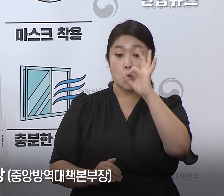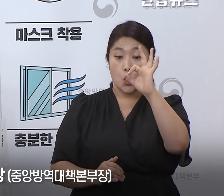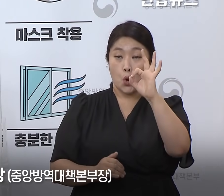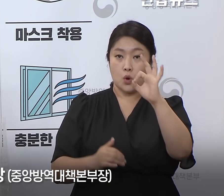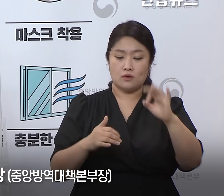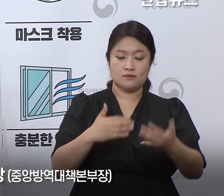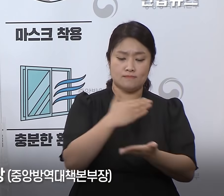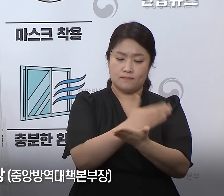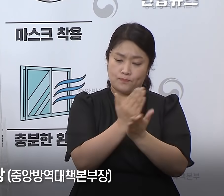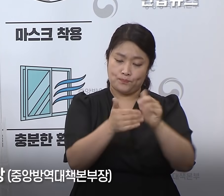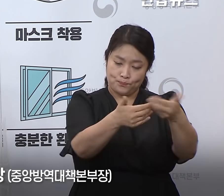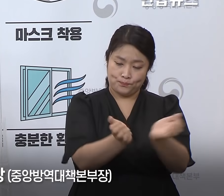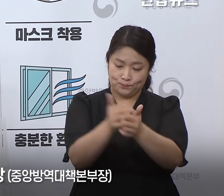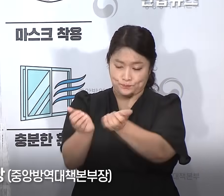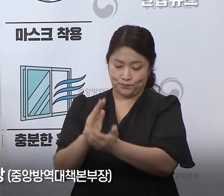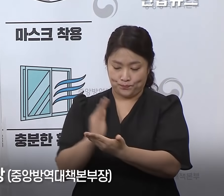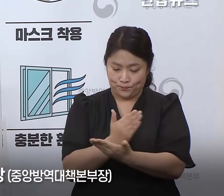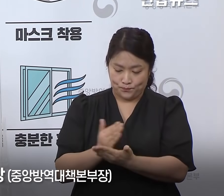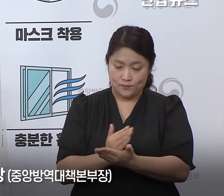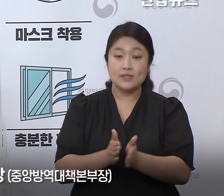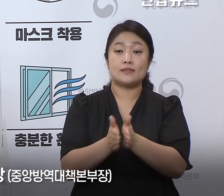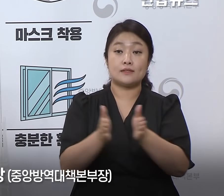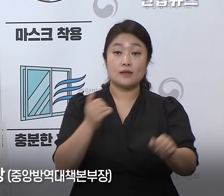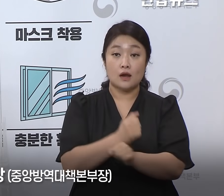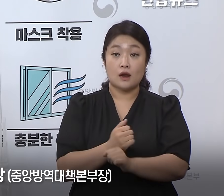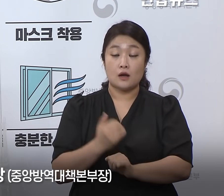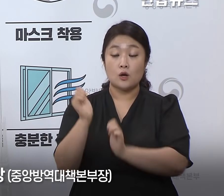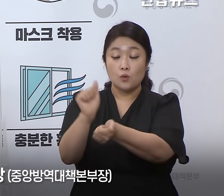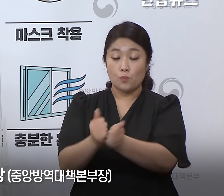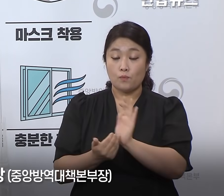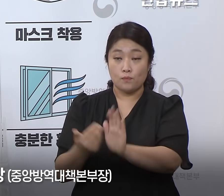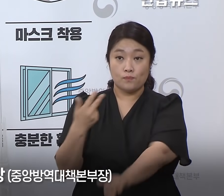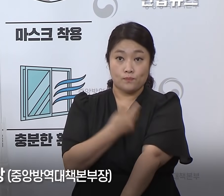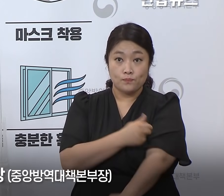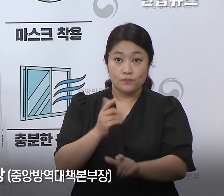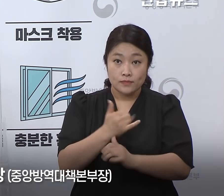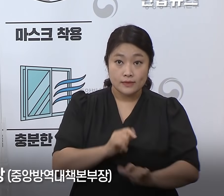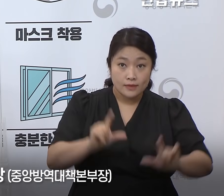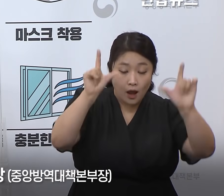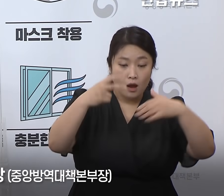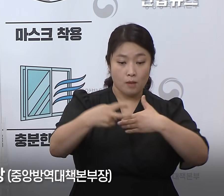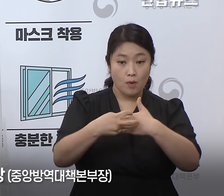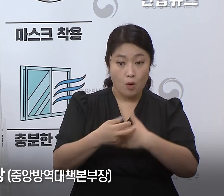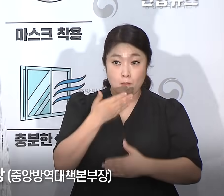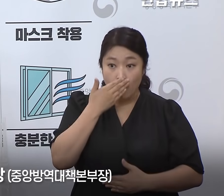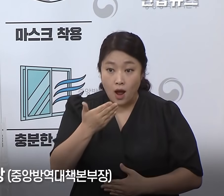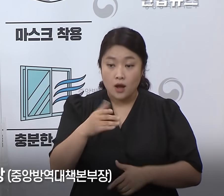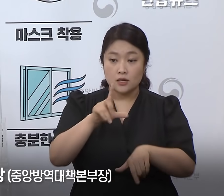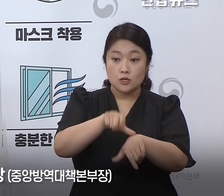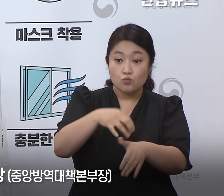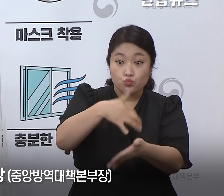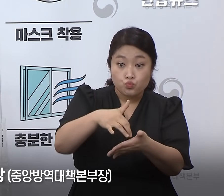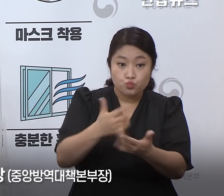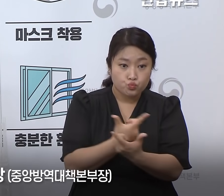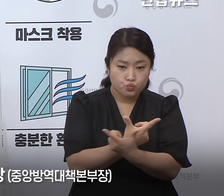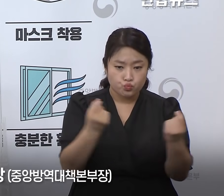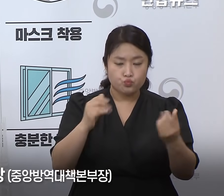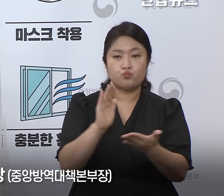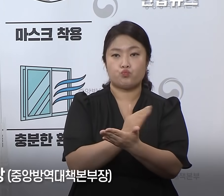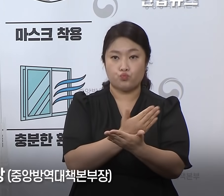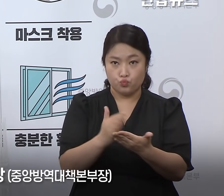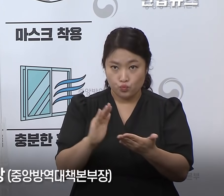대상 군으로 나누어 실시되며 접종 1 씨와 의료기관 별로 예약 가능한 물량을 균등하게